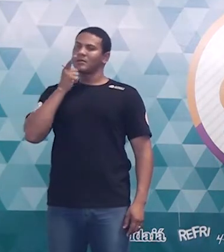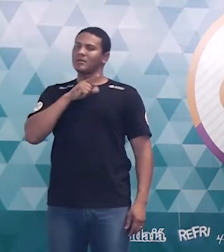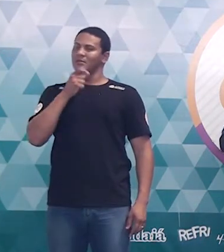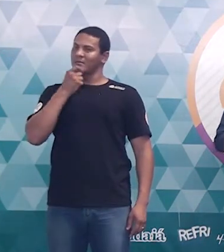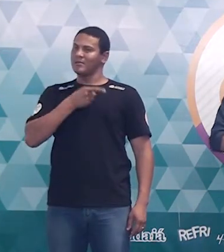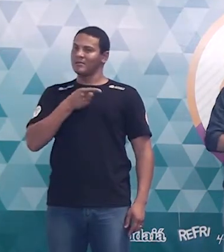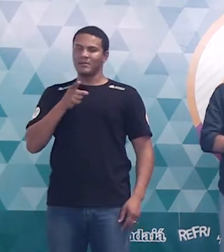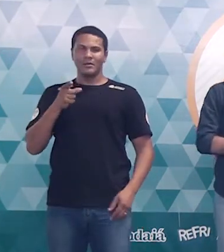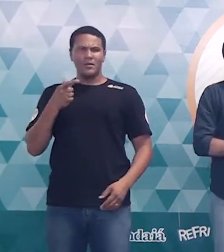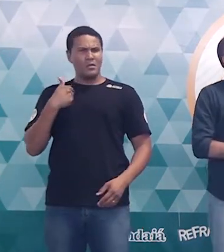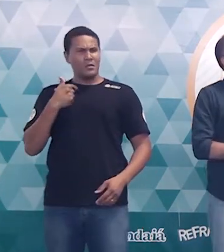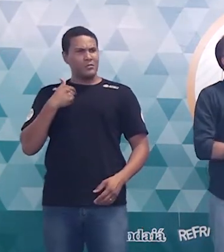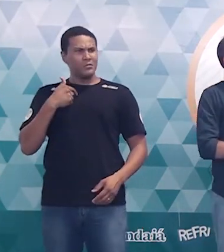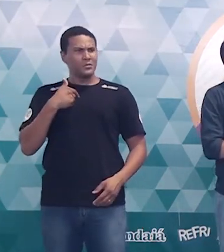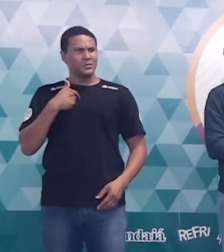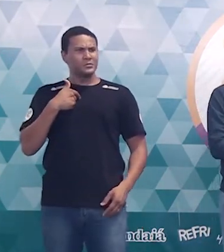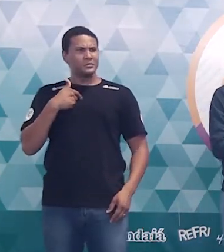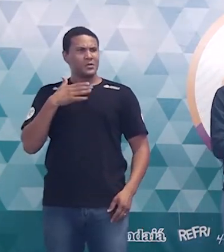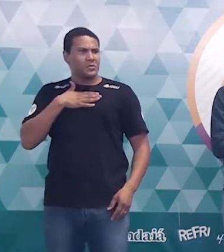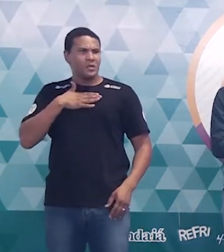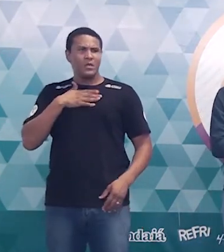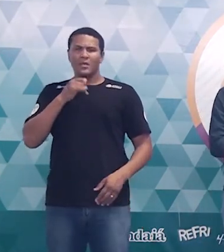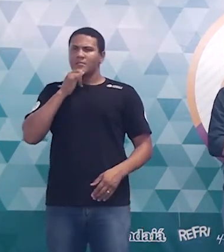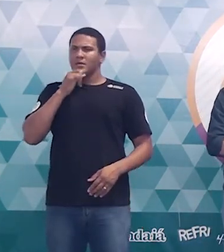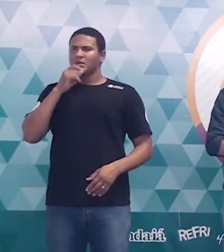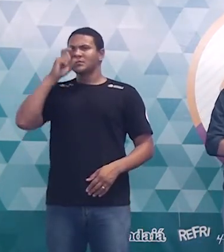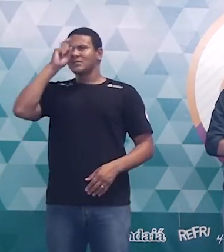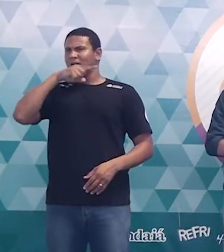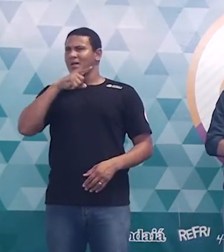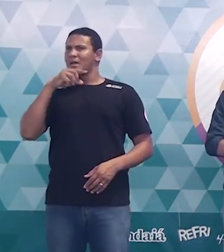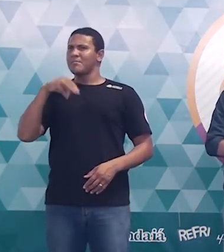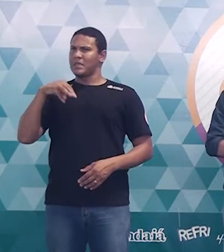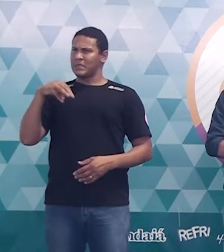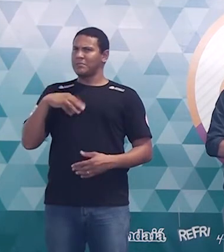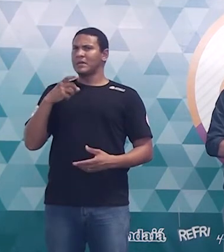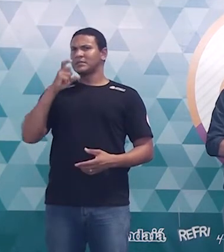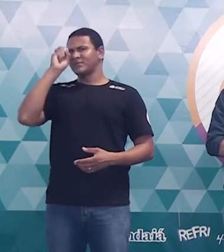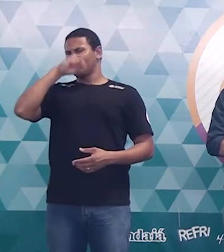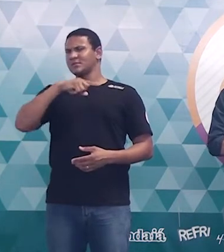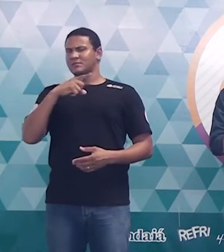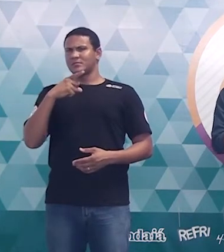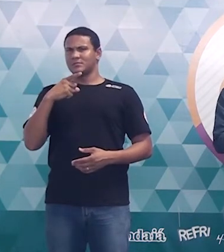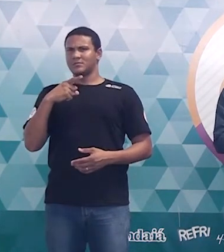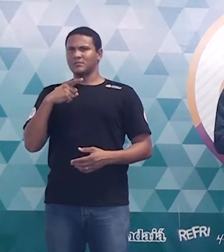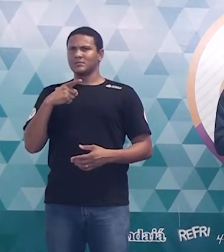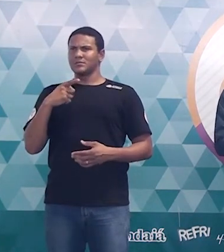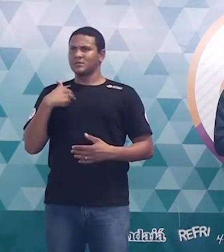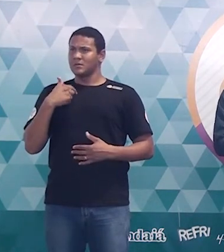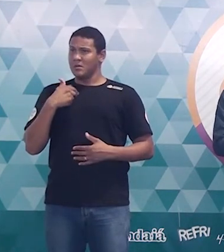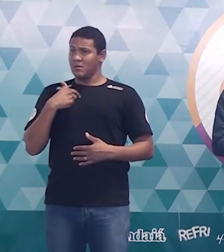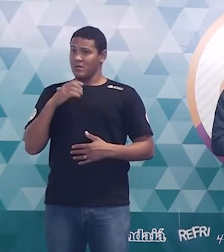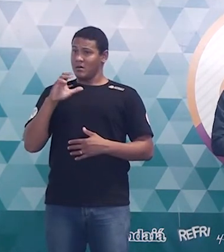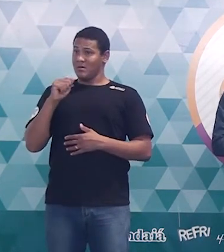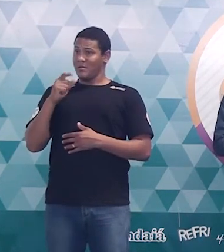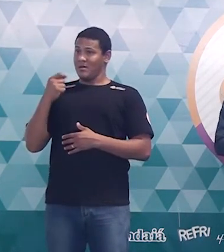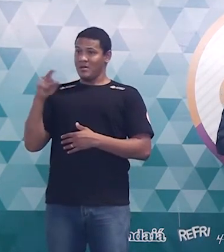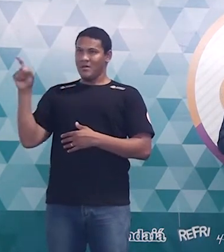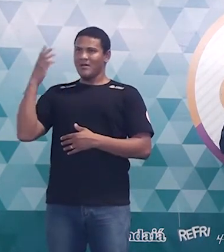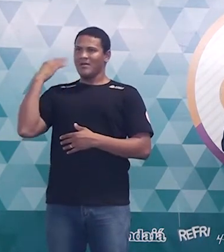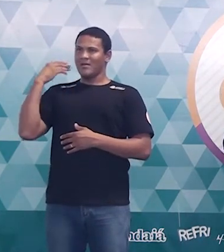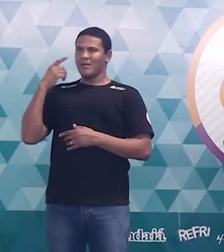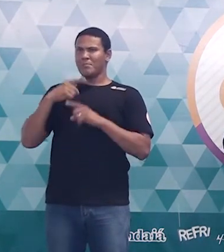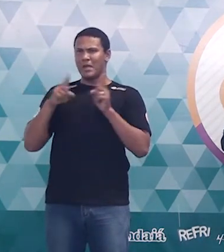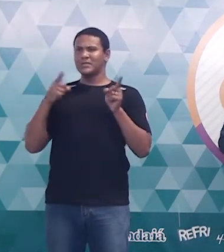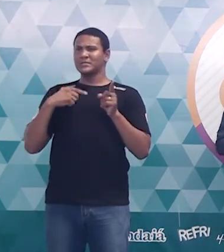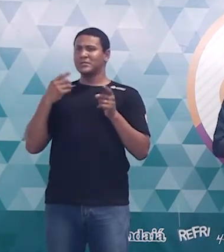eu me identifico bastante com alunos que têm dificuldade em matemática. Eu sou Cancão hoje, mas quando eu era